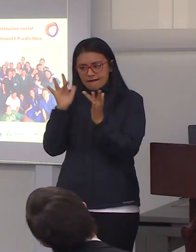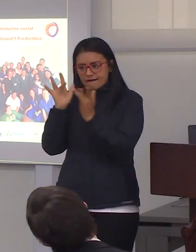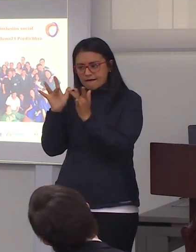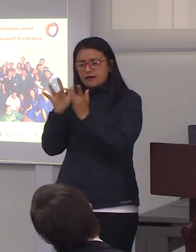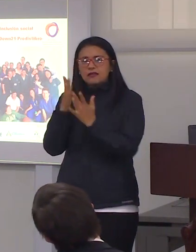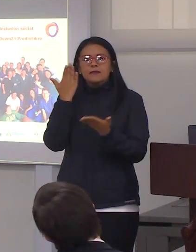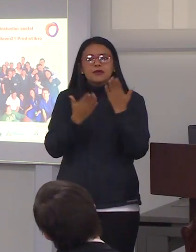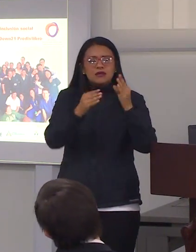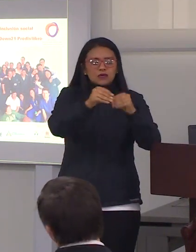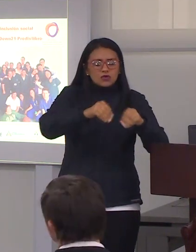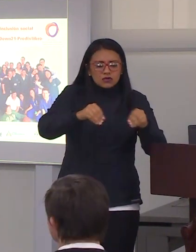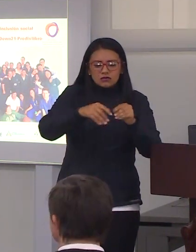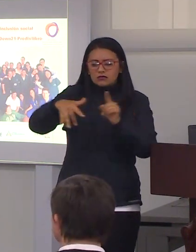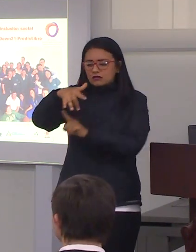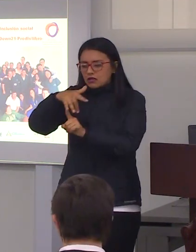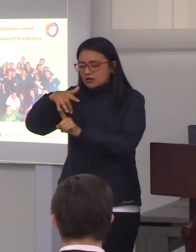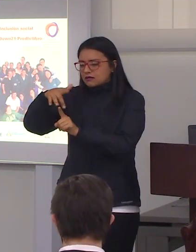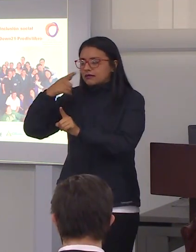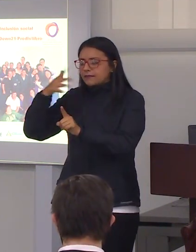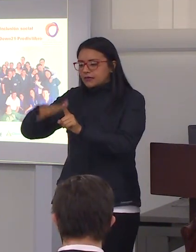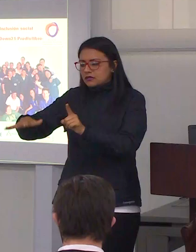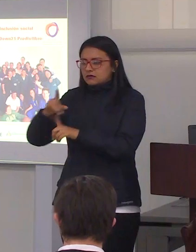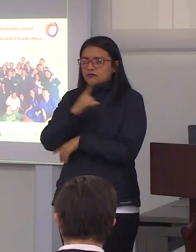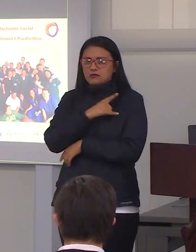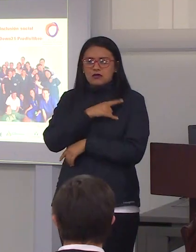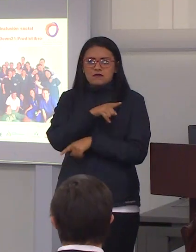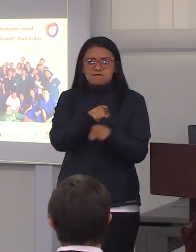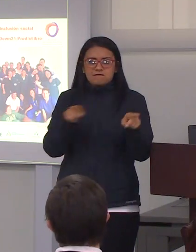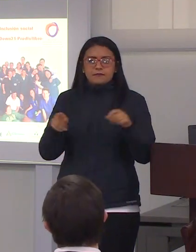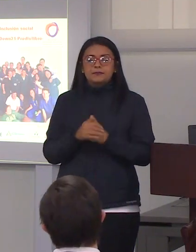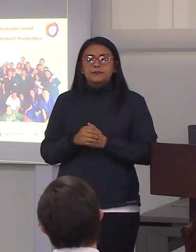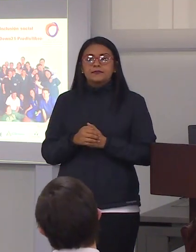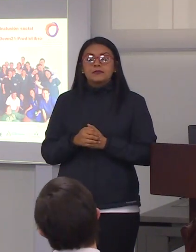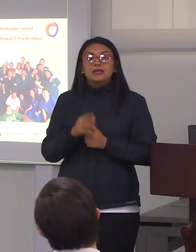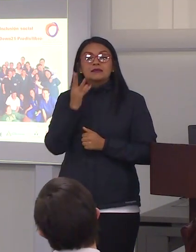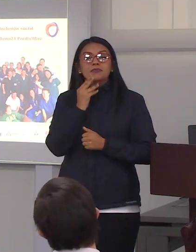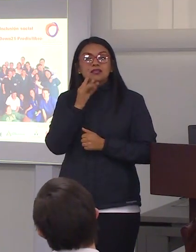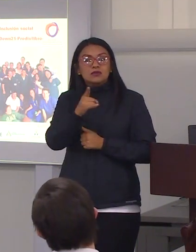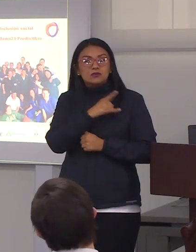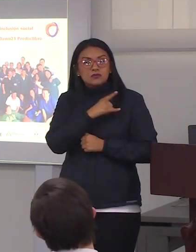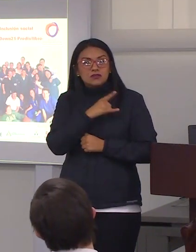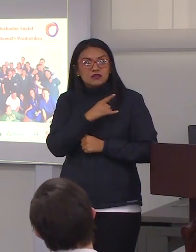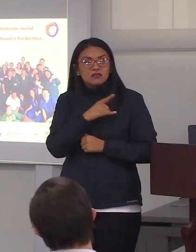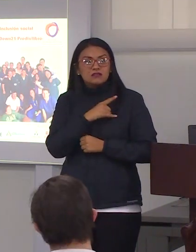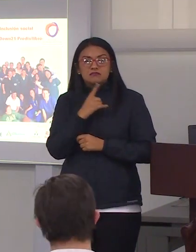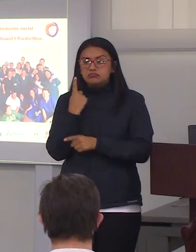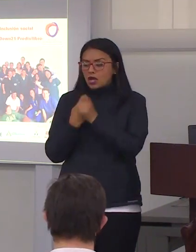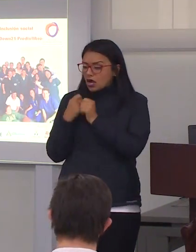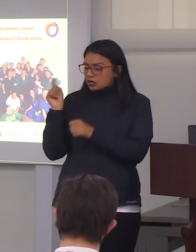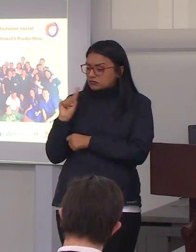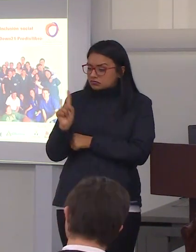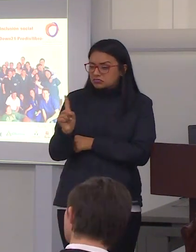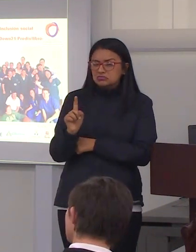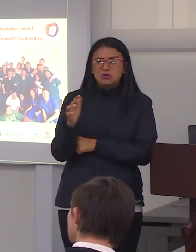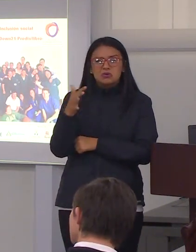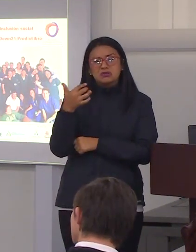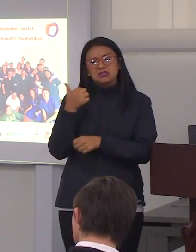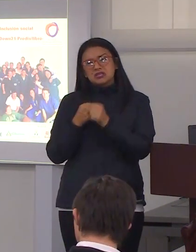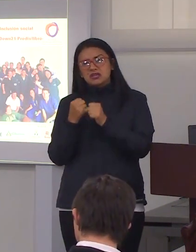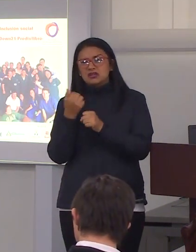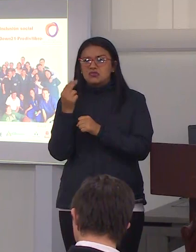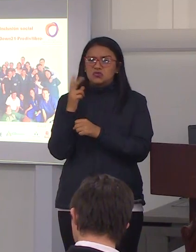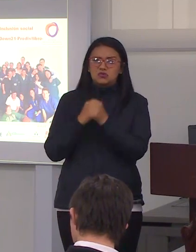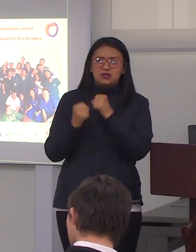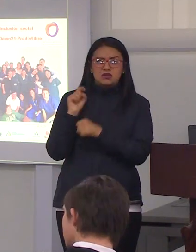territorio, de cada contexto, de cada espacio universitario. Las experiencias en universidad no son de muchos años, tal vez 10, 12 años